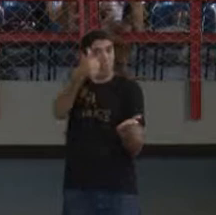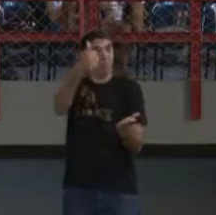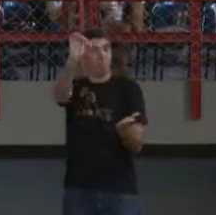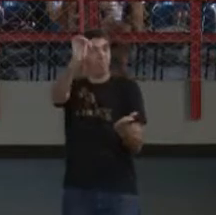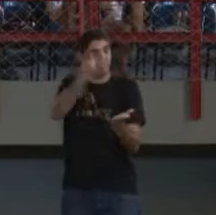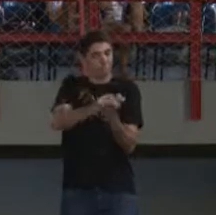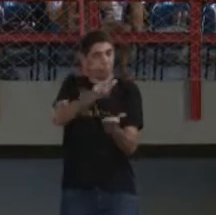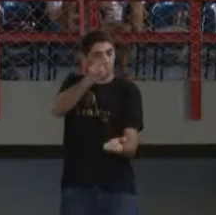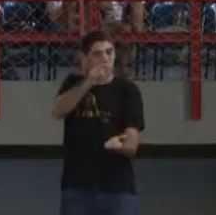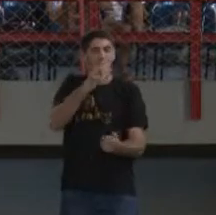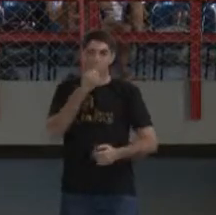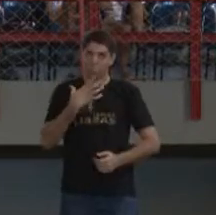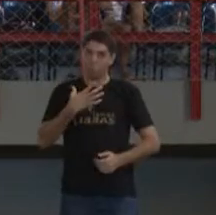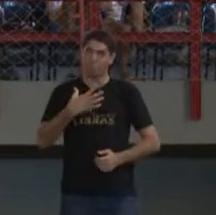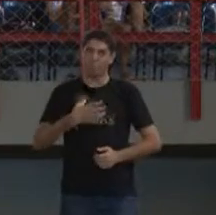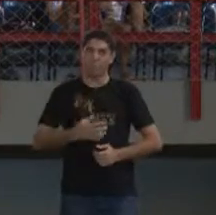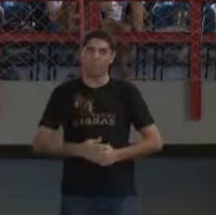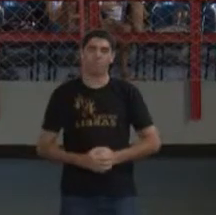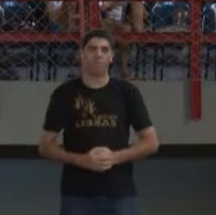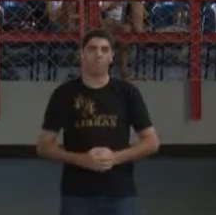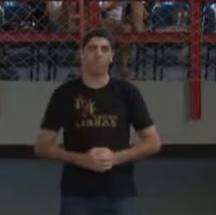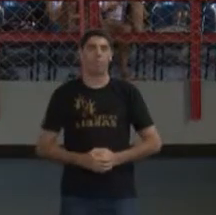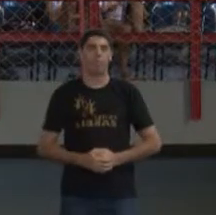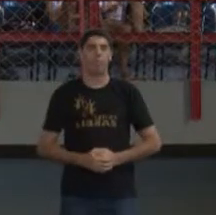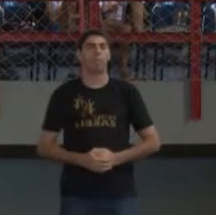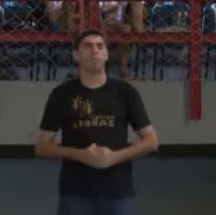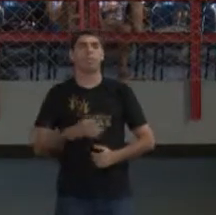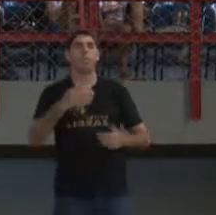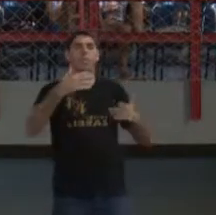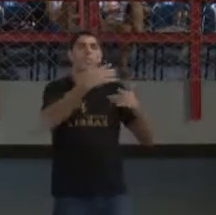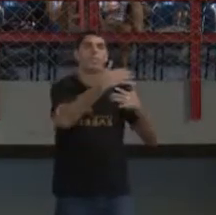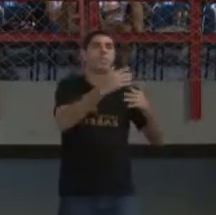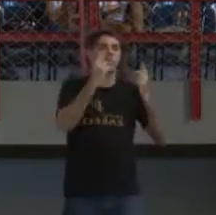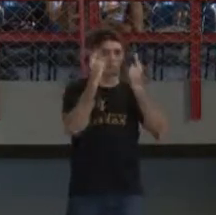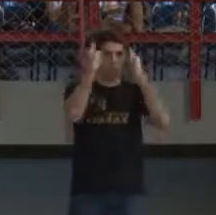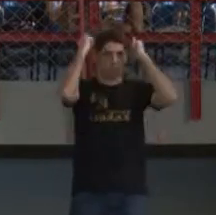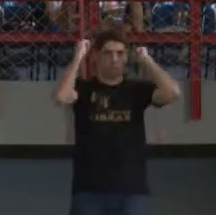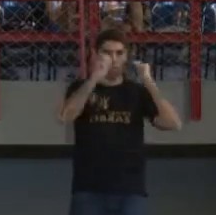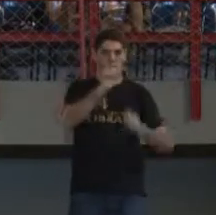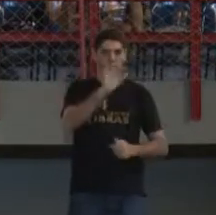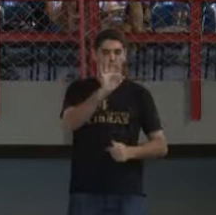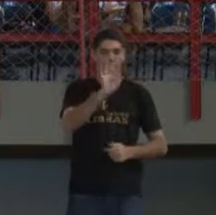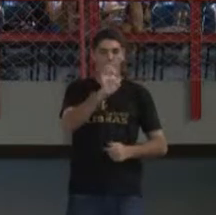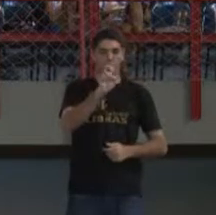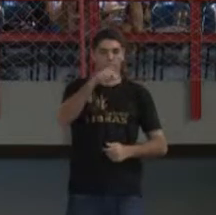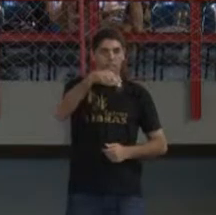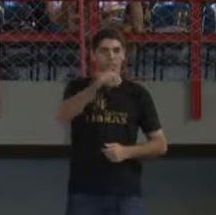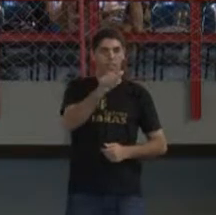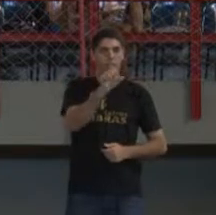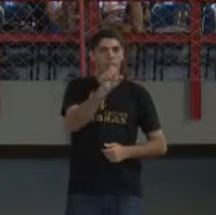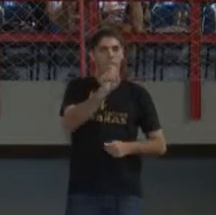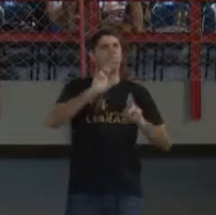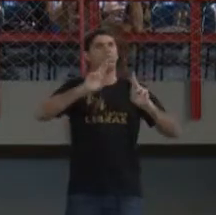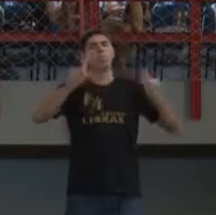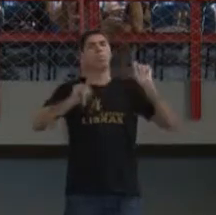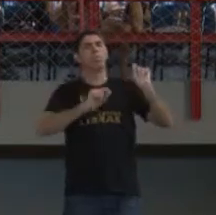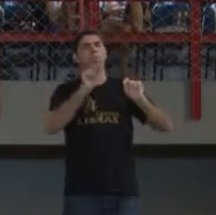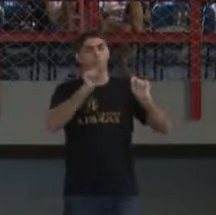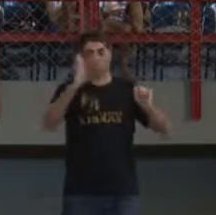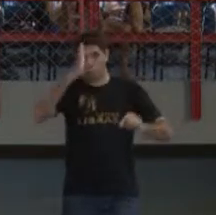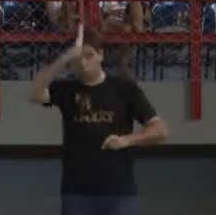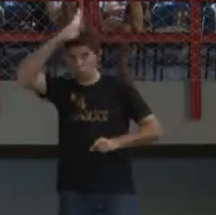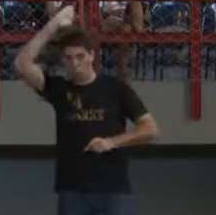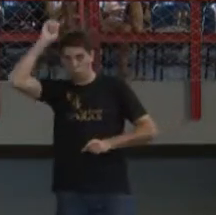ruma de papel. Olha, Atenas, tá? Em Atenas, qual é a diferença? Diferente de Esparta, que